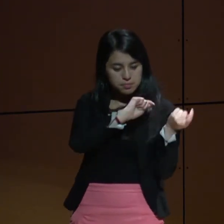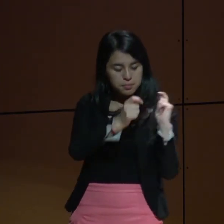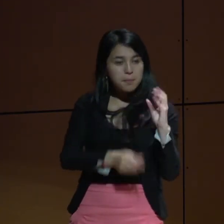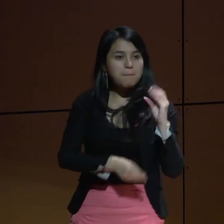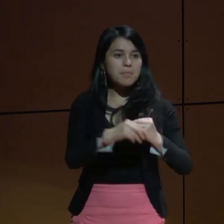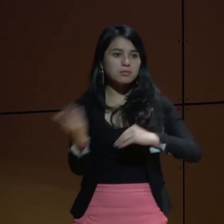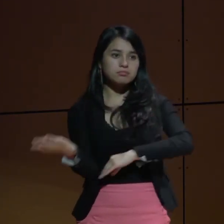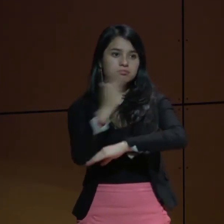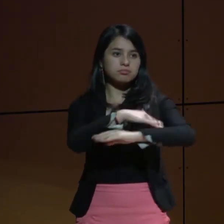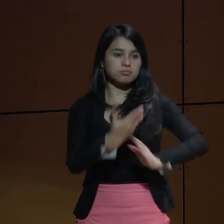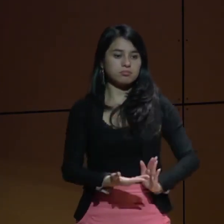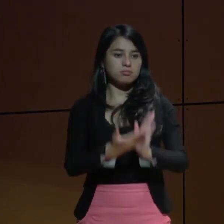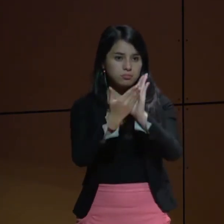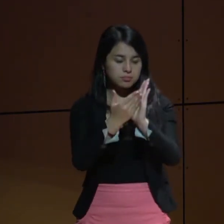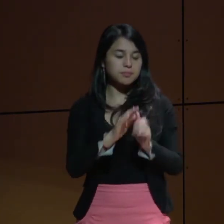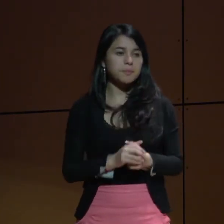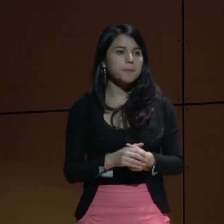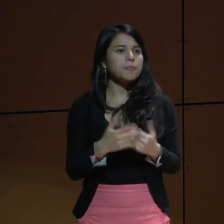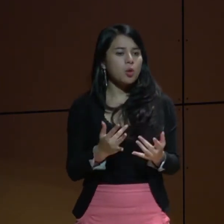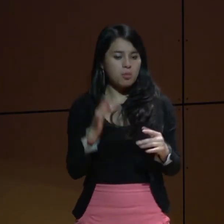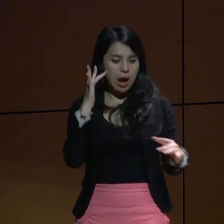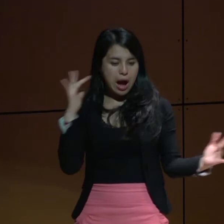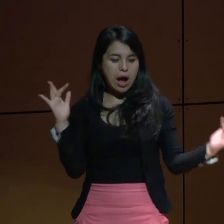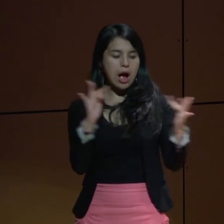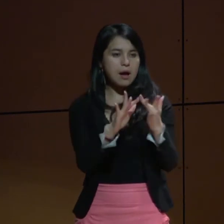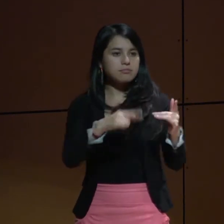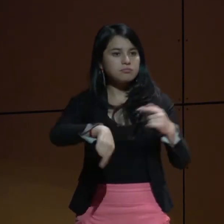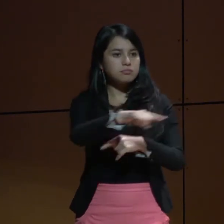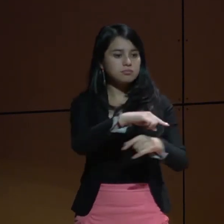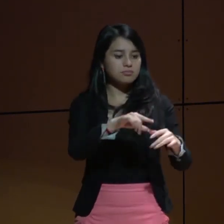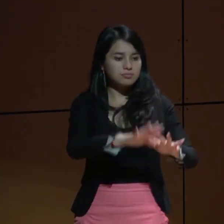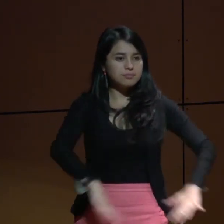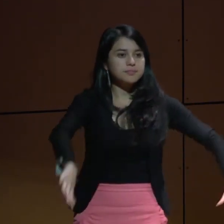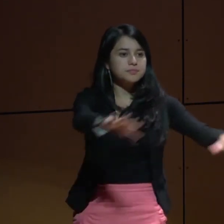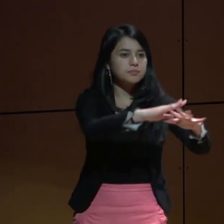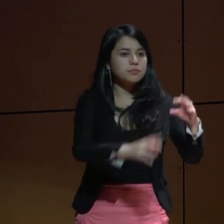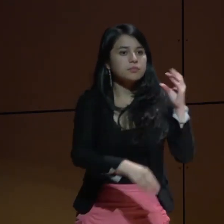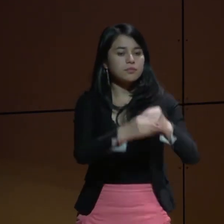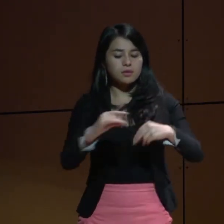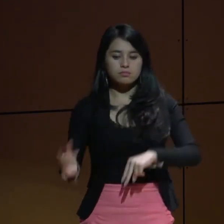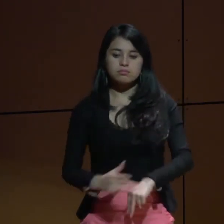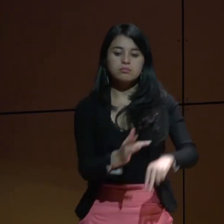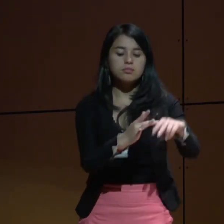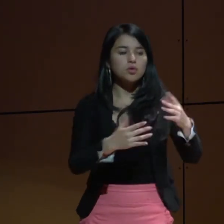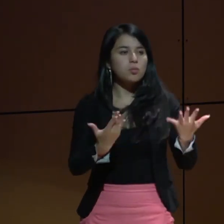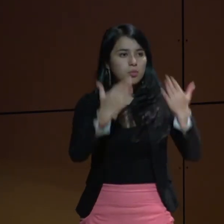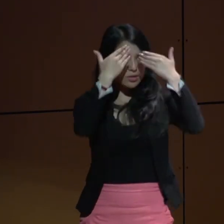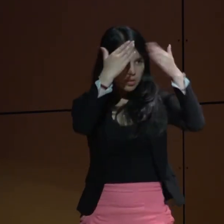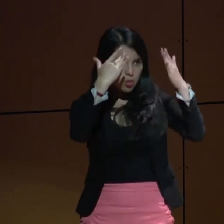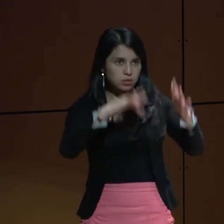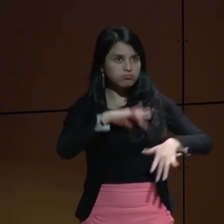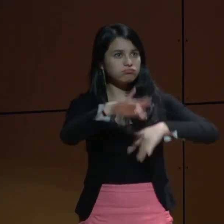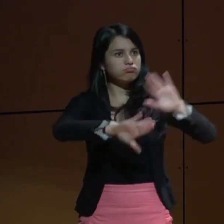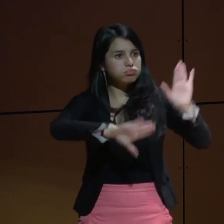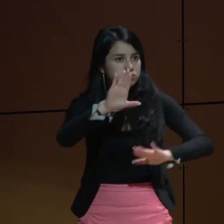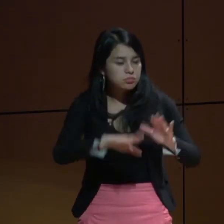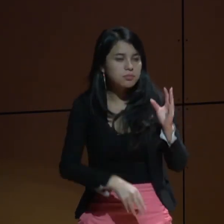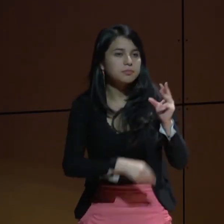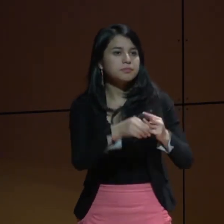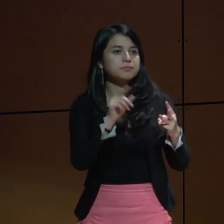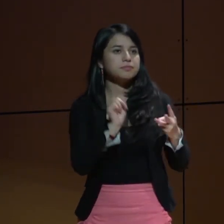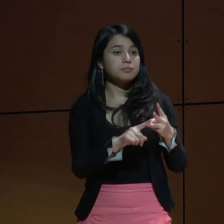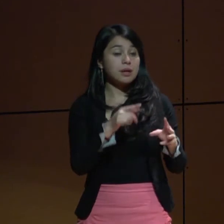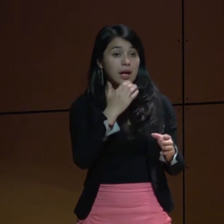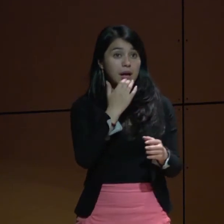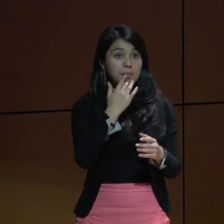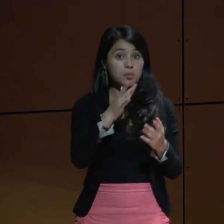jornada escolar, para ser pertinentes al territorio, para generar ambientes democráticos, para